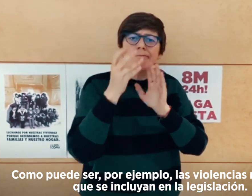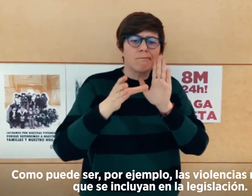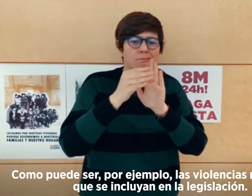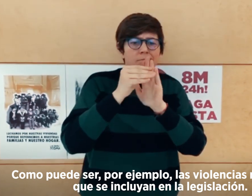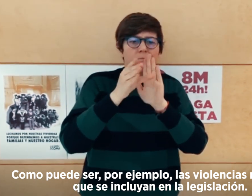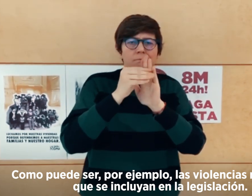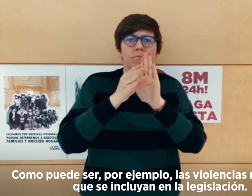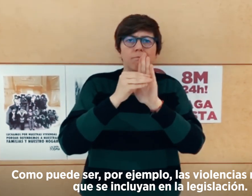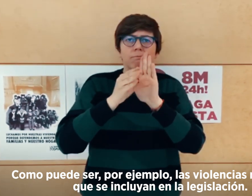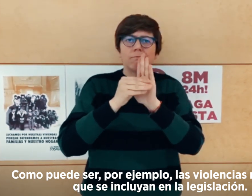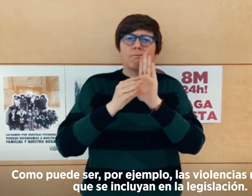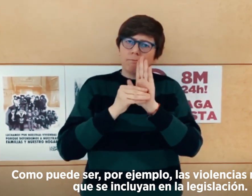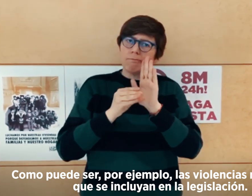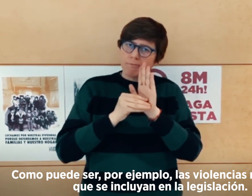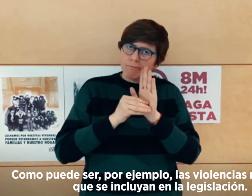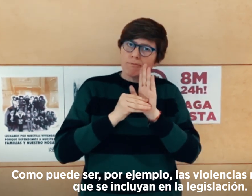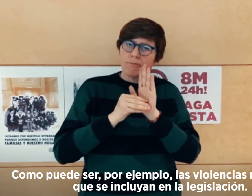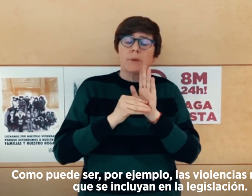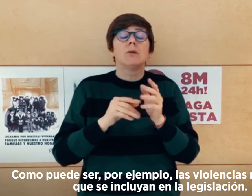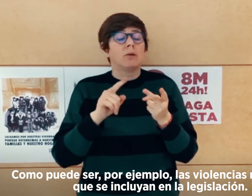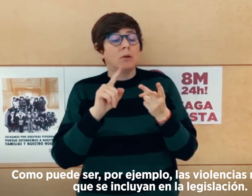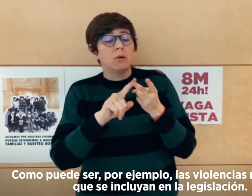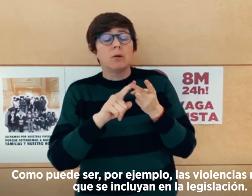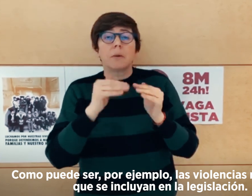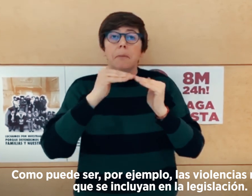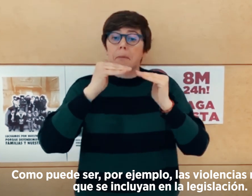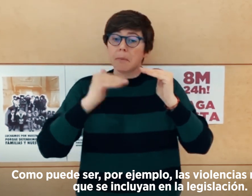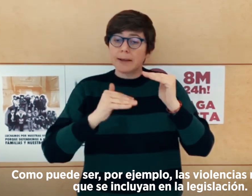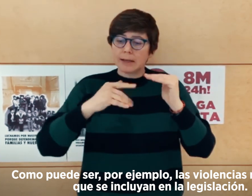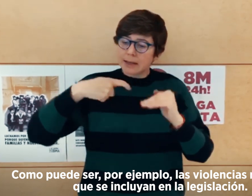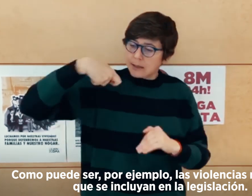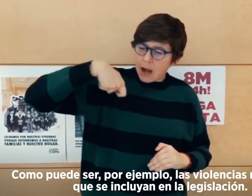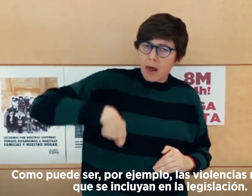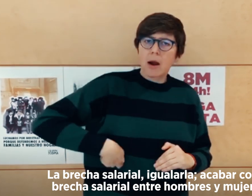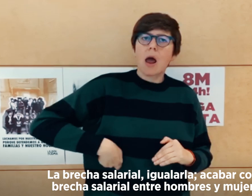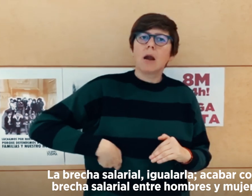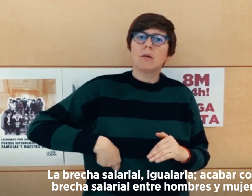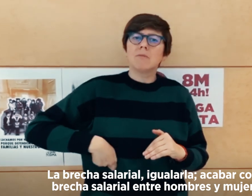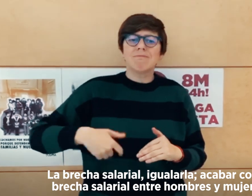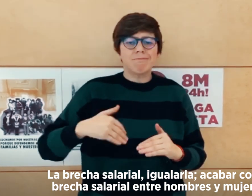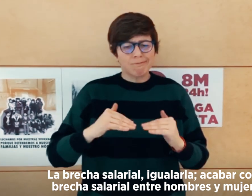machistas, que se incluyan en la legislación. La brecha salarial,